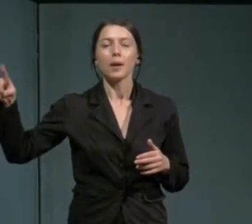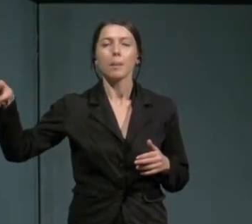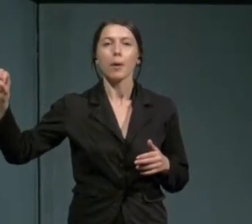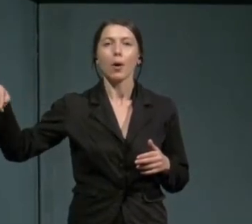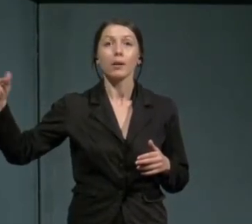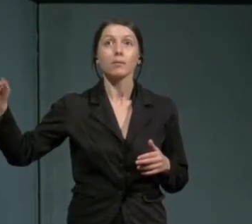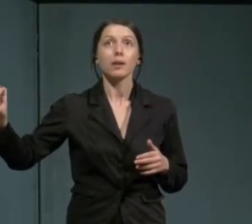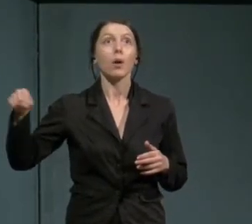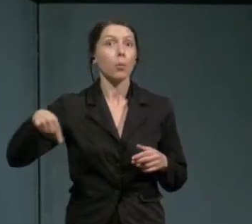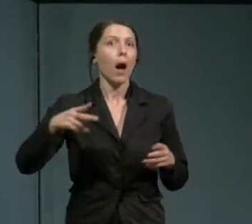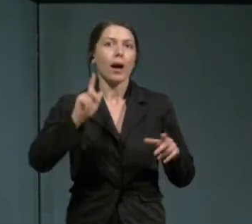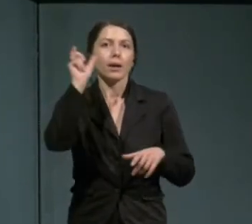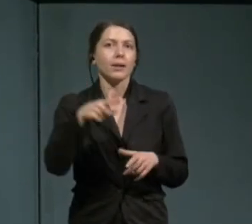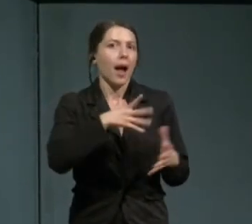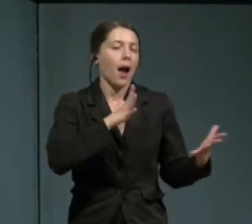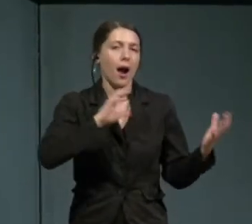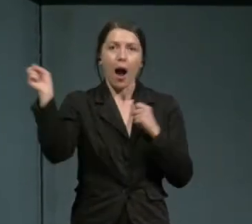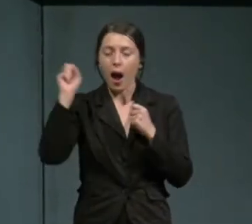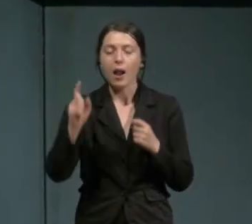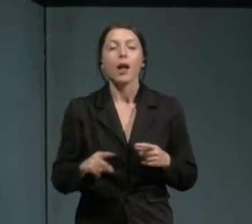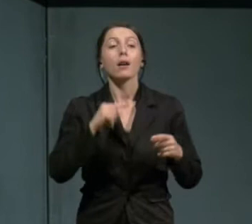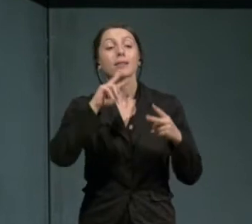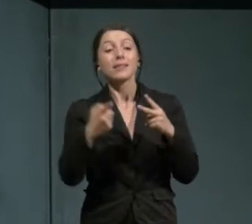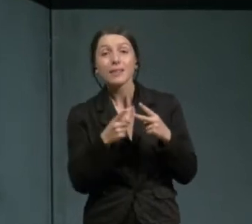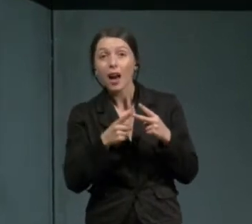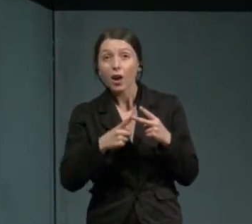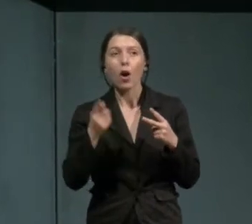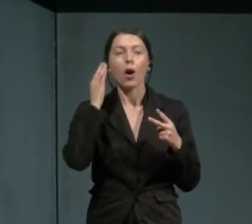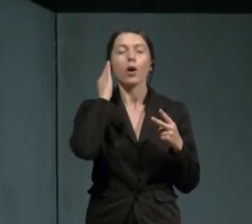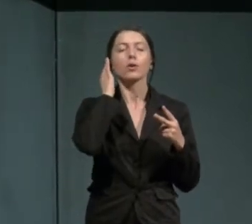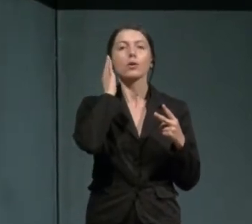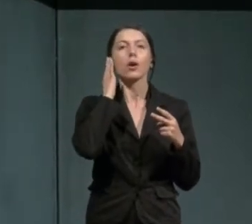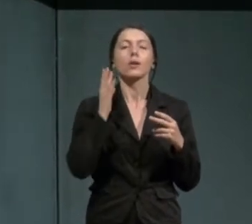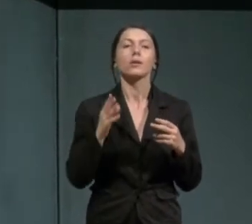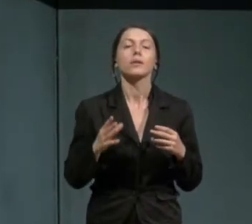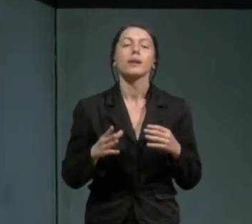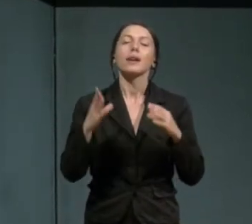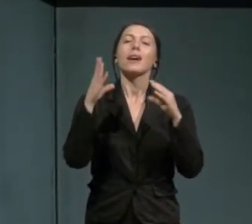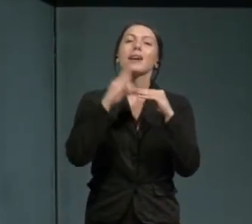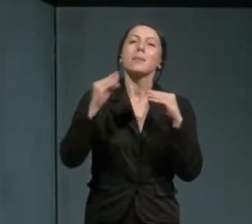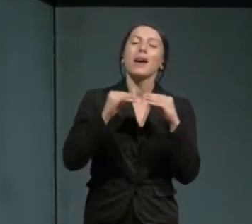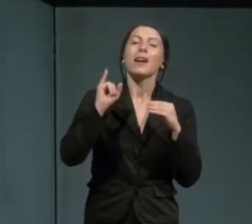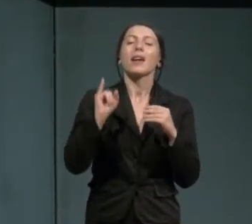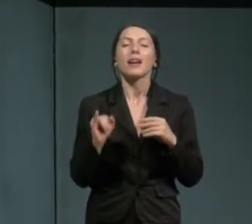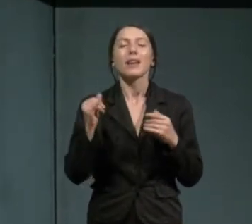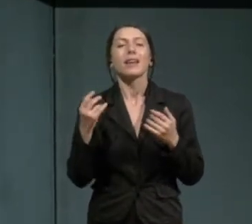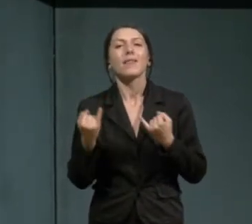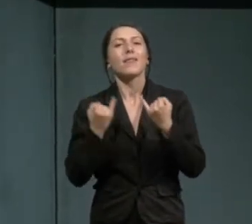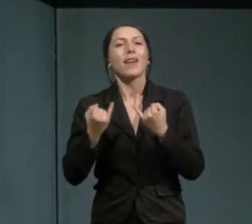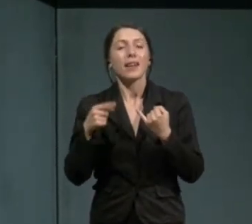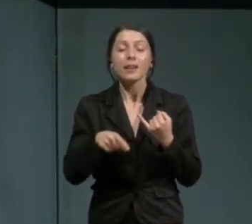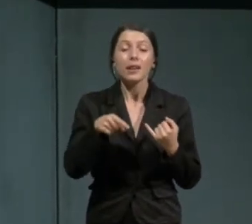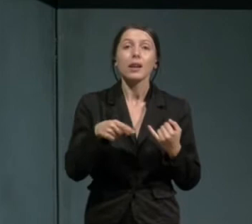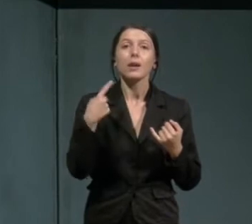poi subito dopo un altro romanzo molto apprezzato riparare i viventi che era la storia